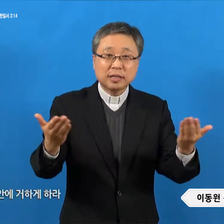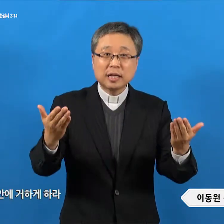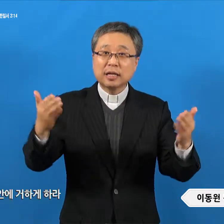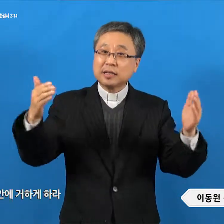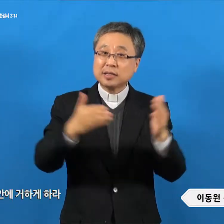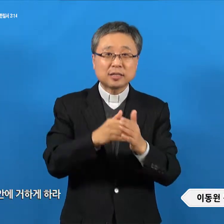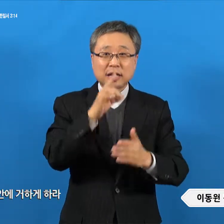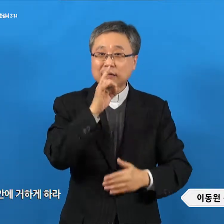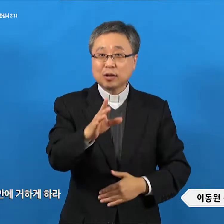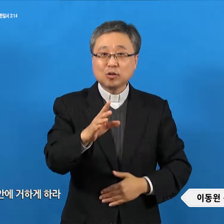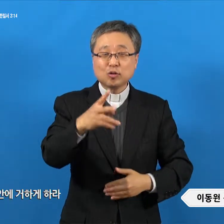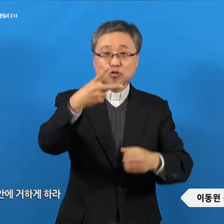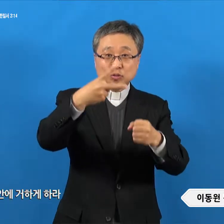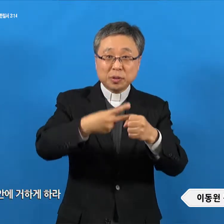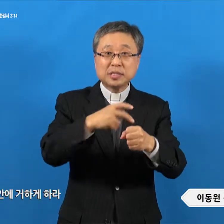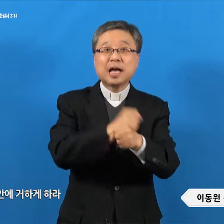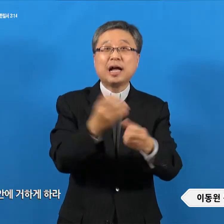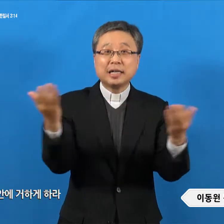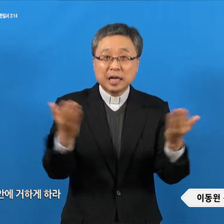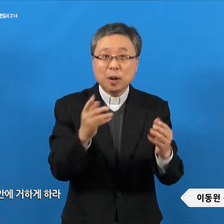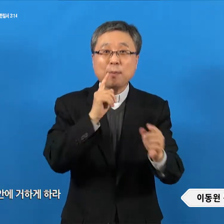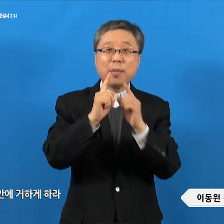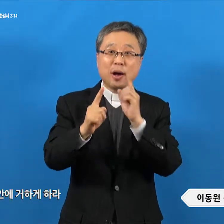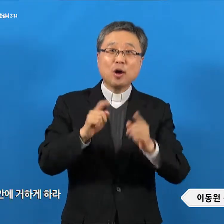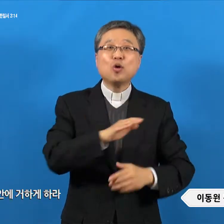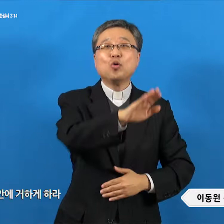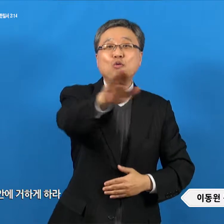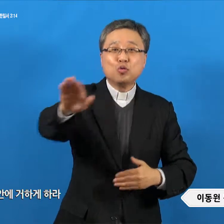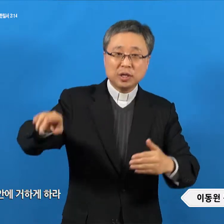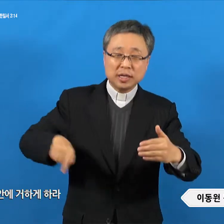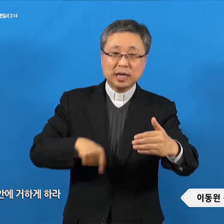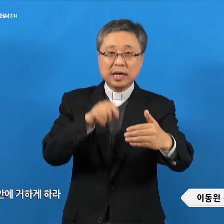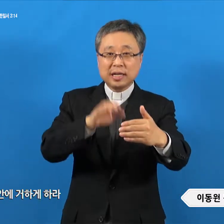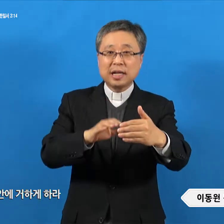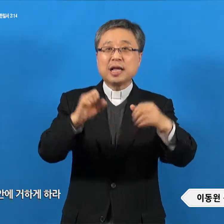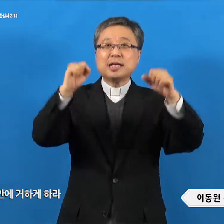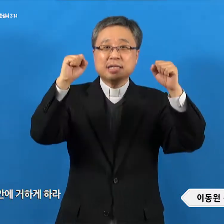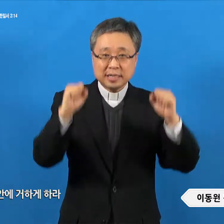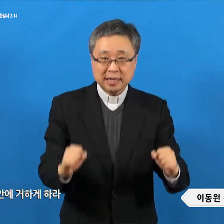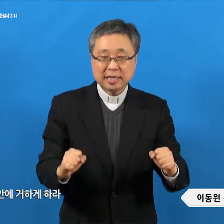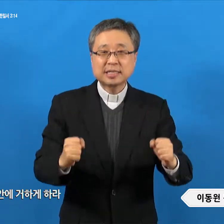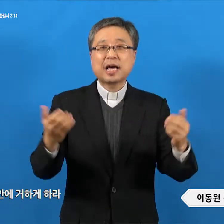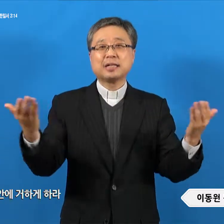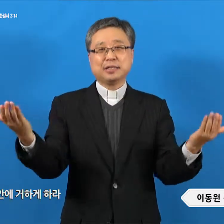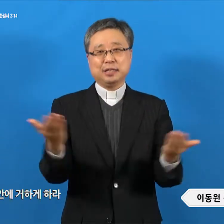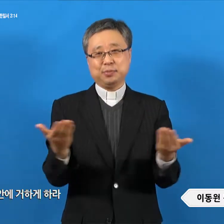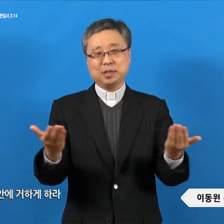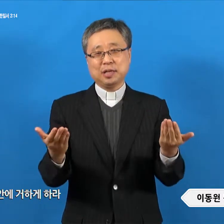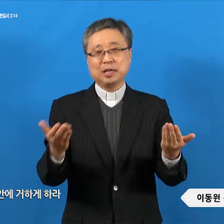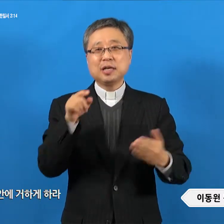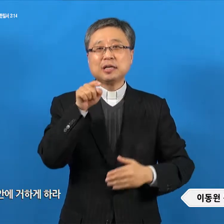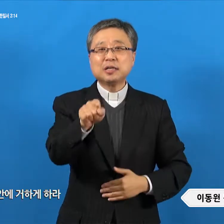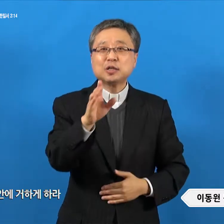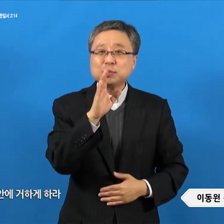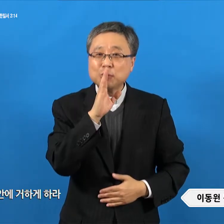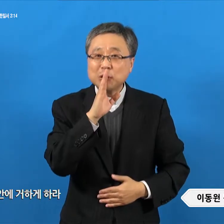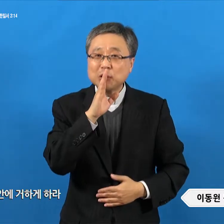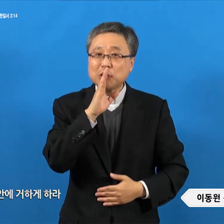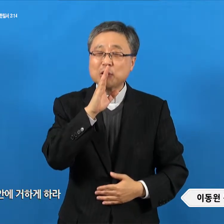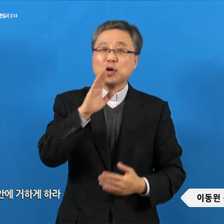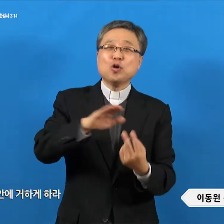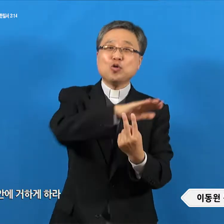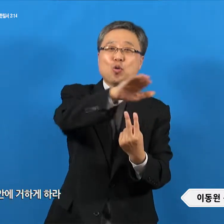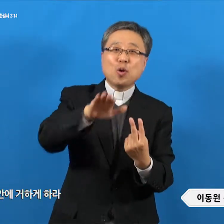두 번째 할 일이 있습니다. 그것은 말씀이 우리 안에 거하시게 하는 일입니다. 그것이 바로 요한일서